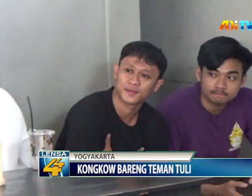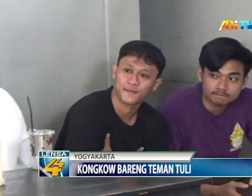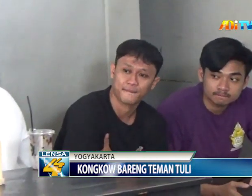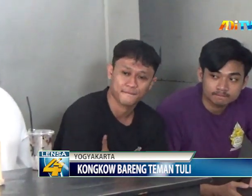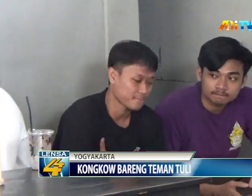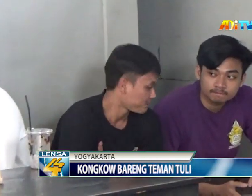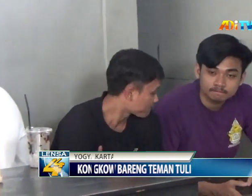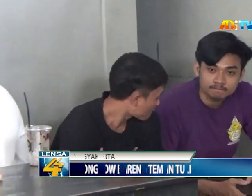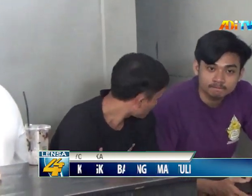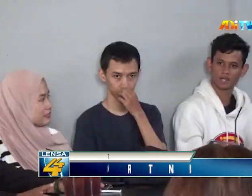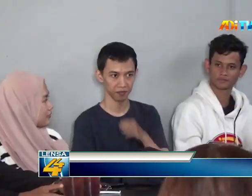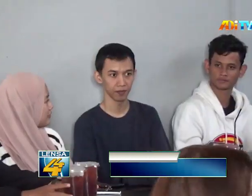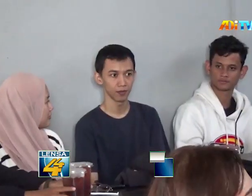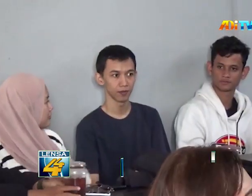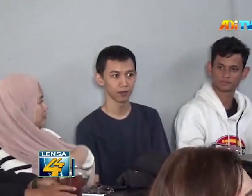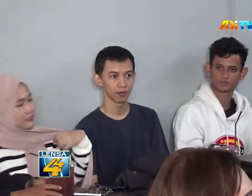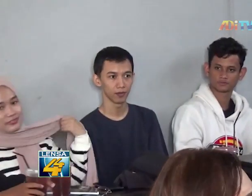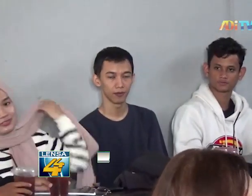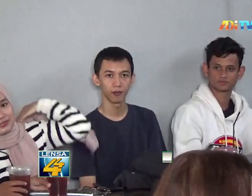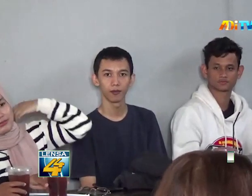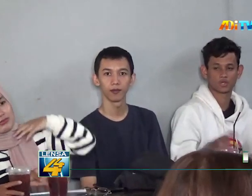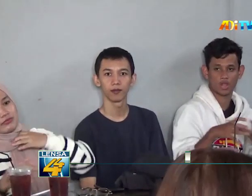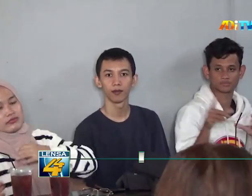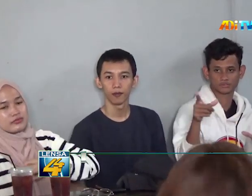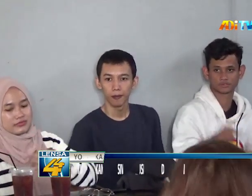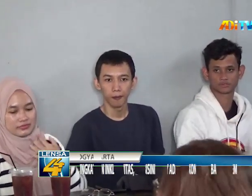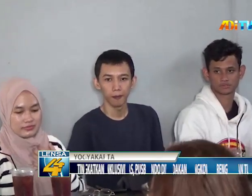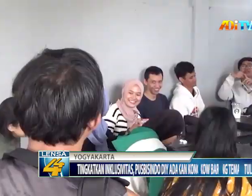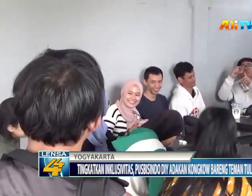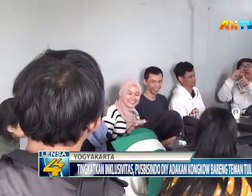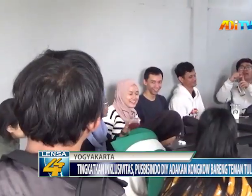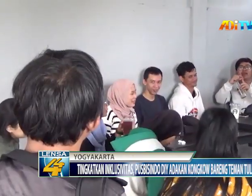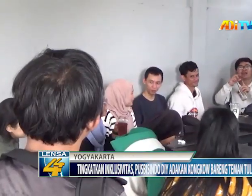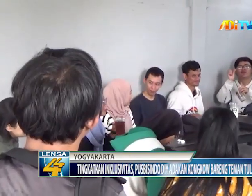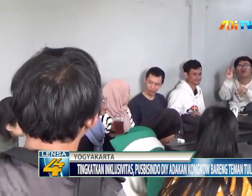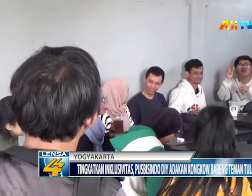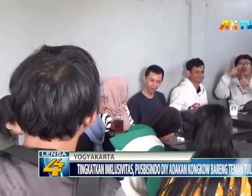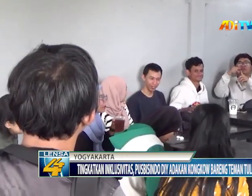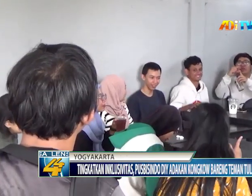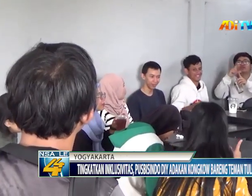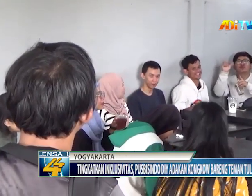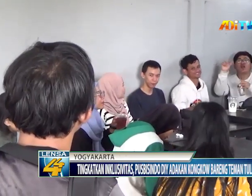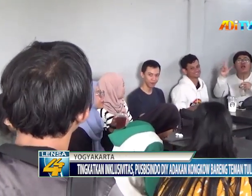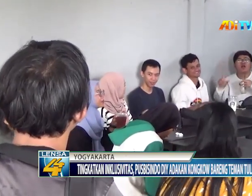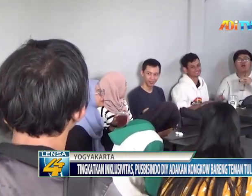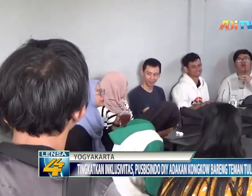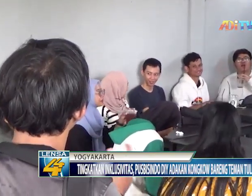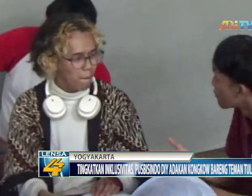tuli di salah satu kafe di Nologaten Sleman Yogyakarta kongko bareng teman tuli ini tak hanya